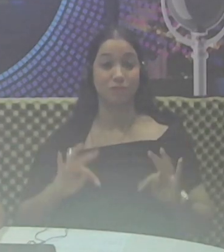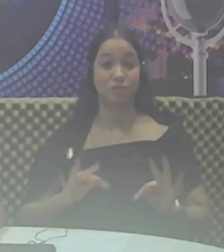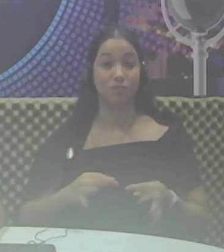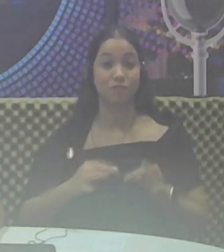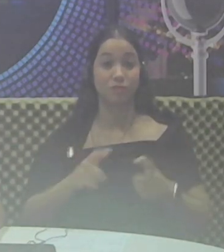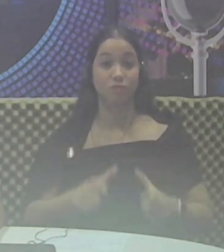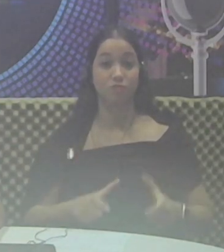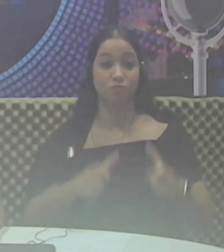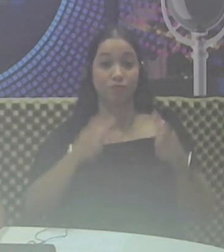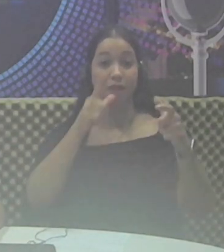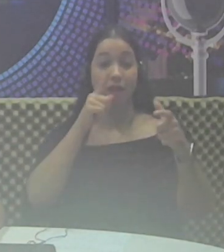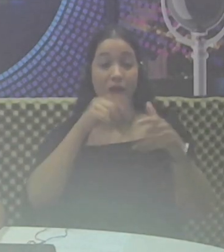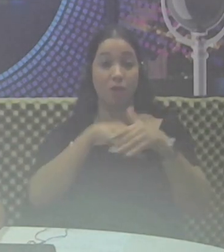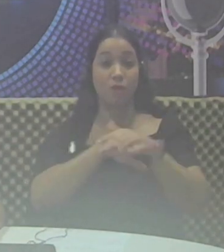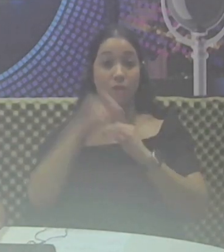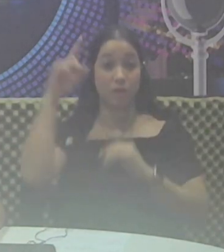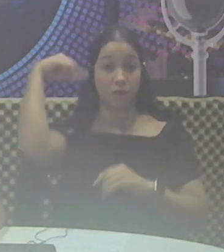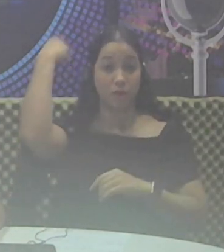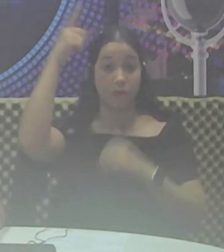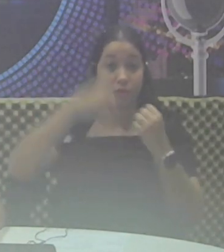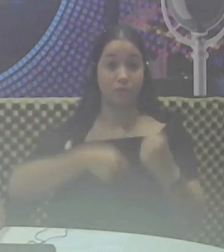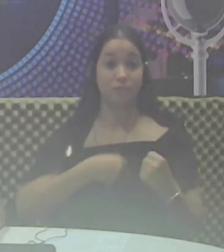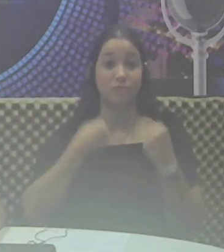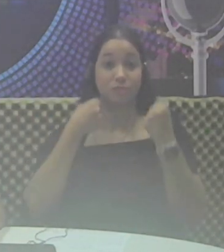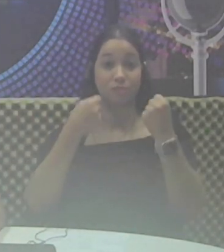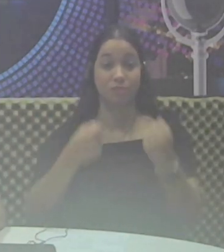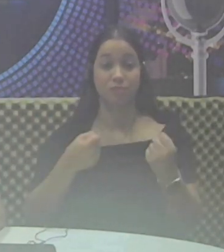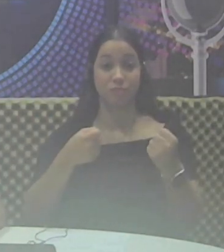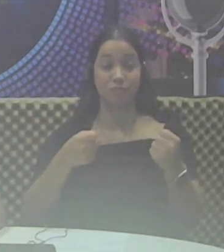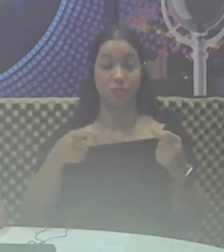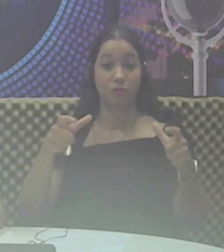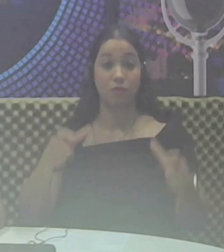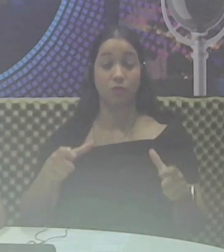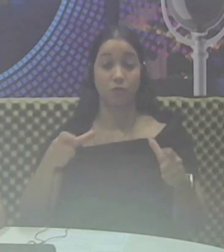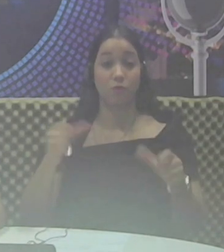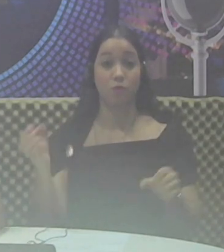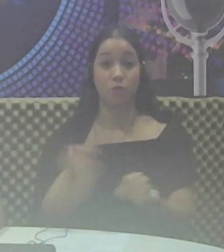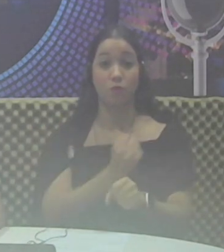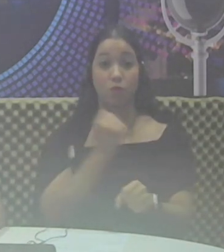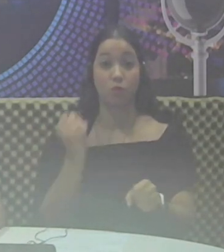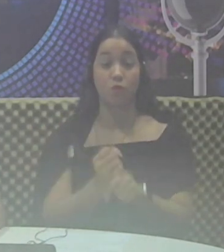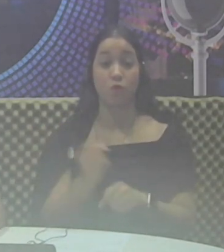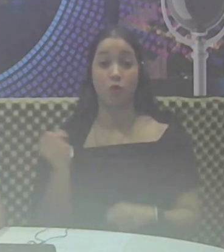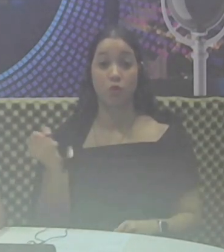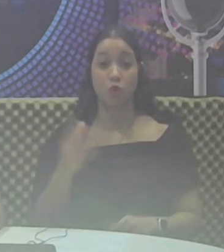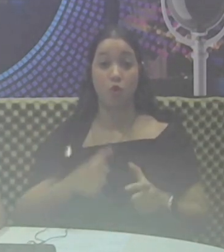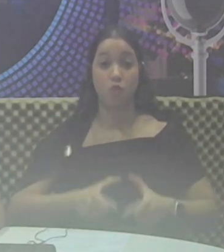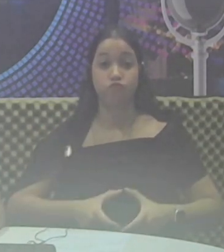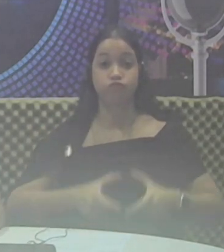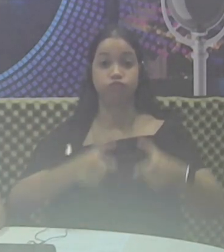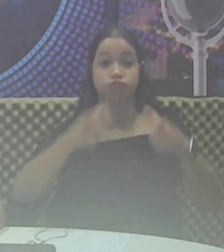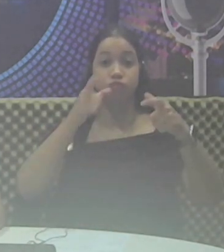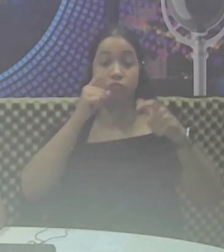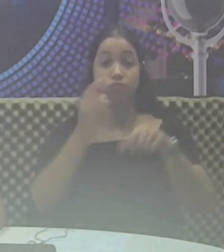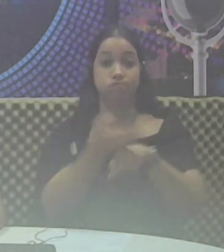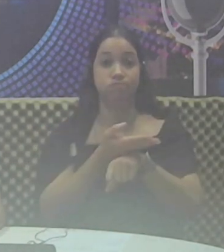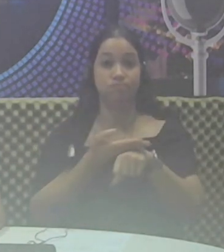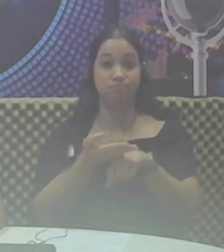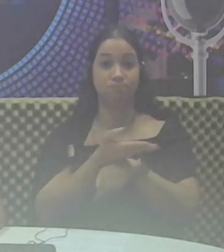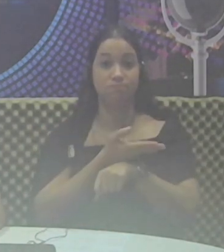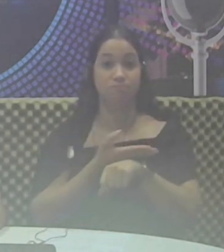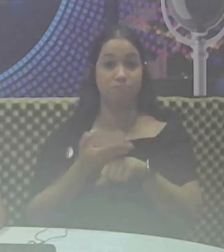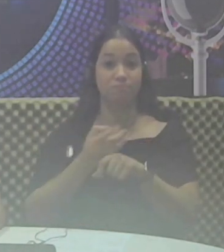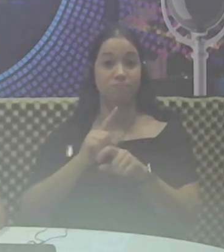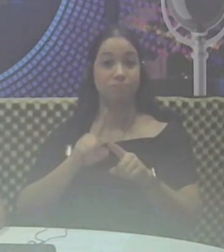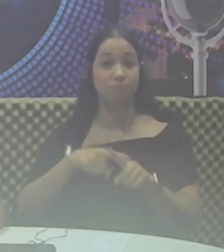de Reservação São Jorge. No local, será construído um novo reservatório de água tratada, que vai acrescentar à